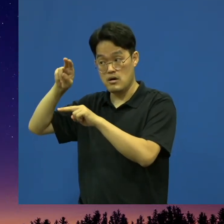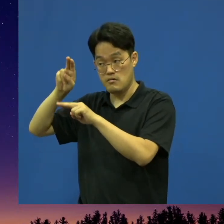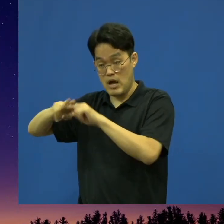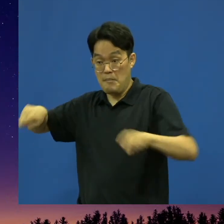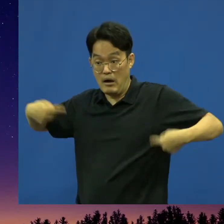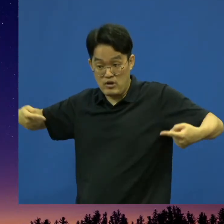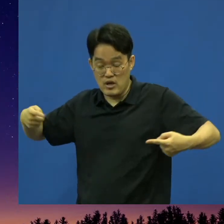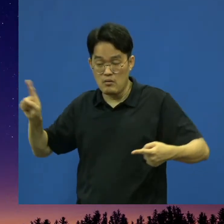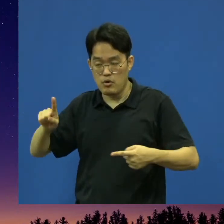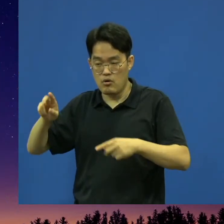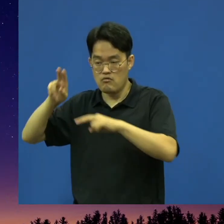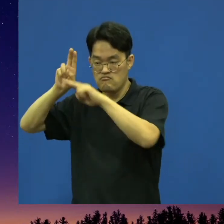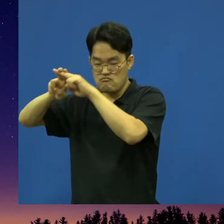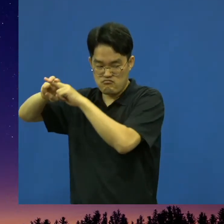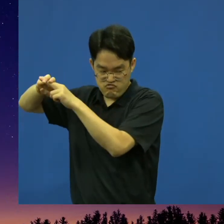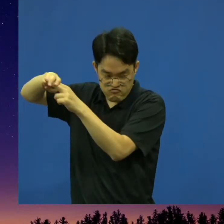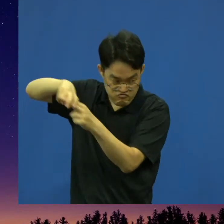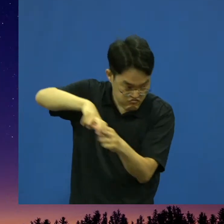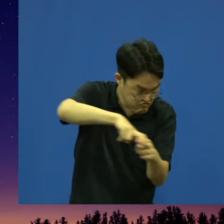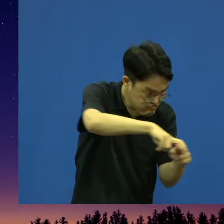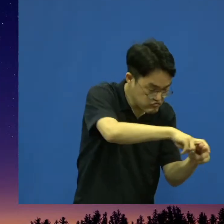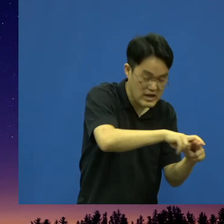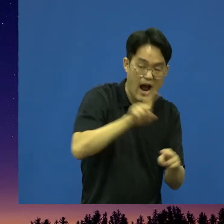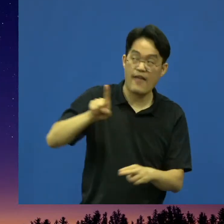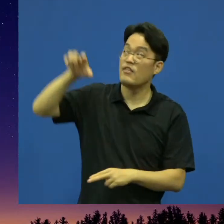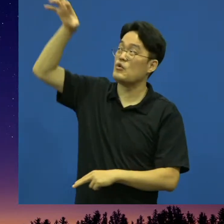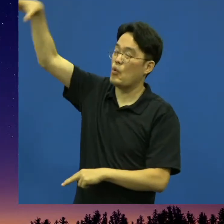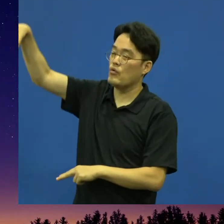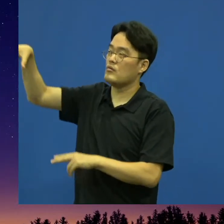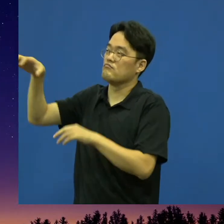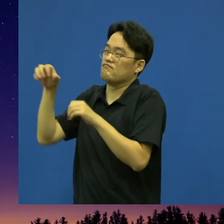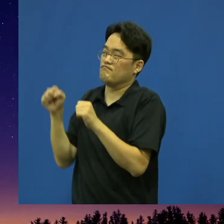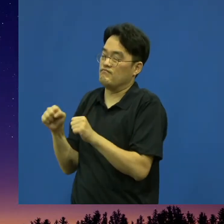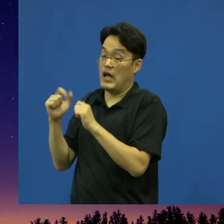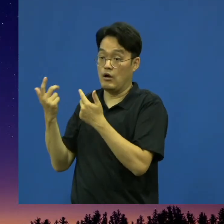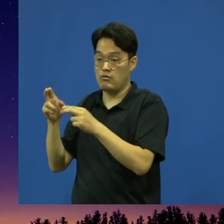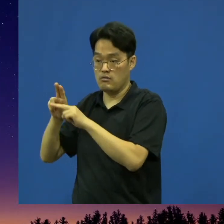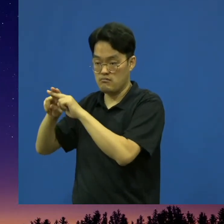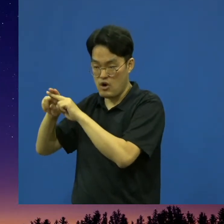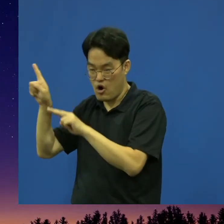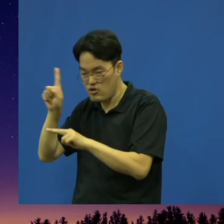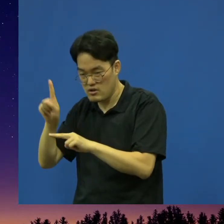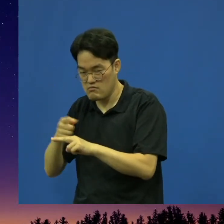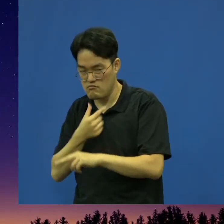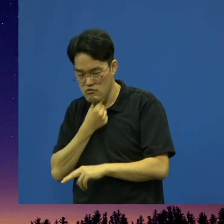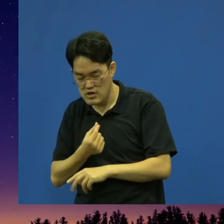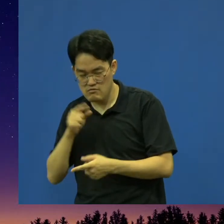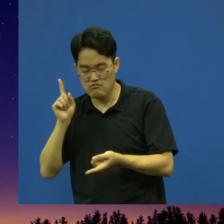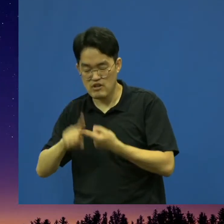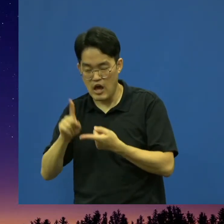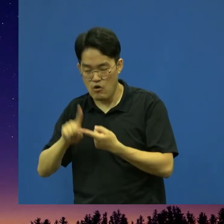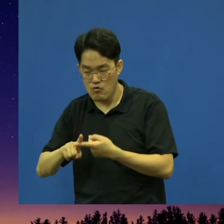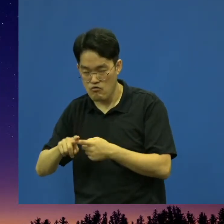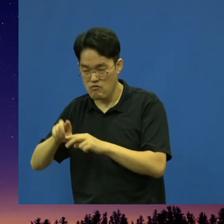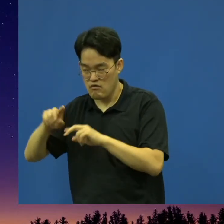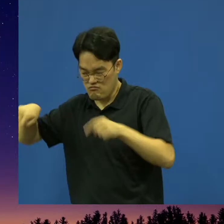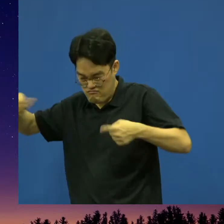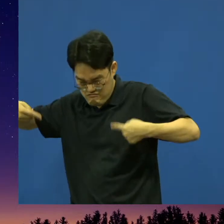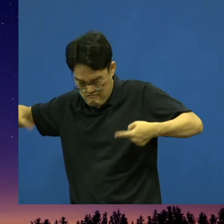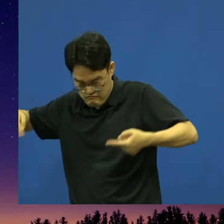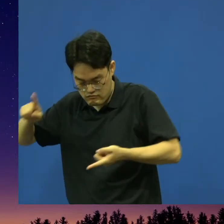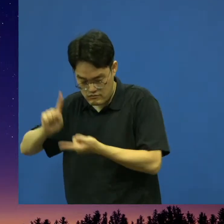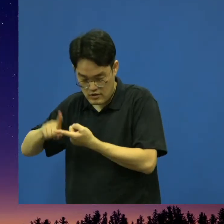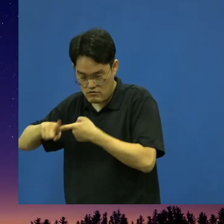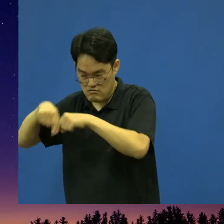심판이 한 영역에 머물지 않고 어디나 그 바퀴가 구르는 대로 어디나 그 통치의